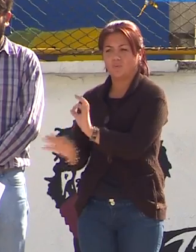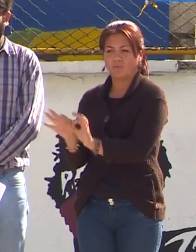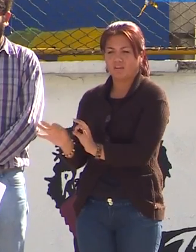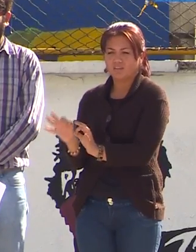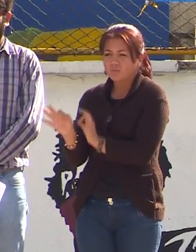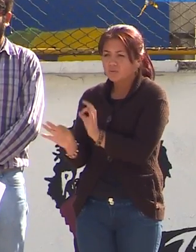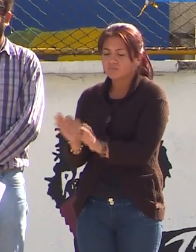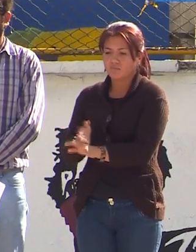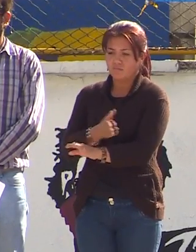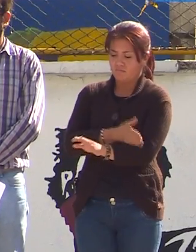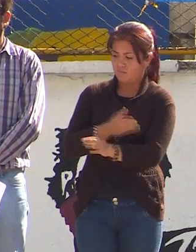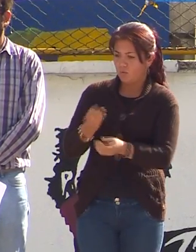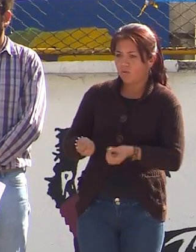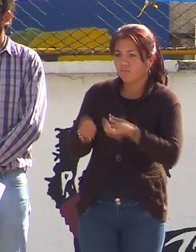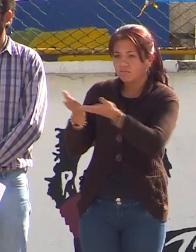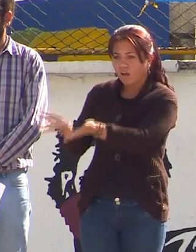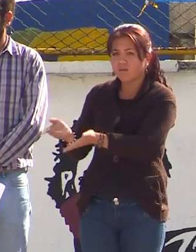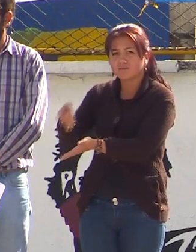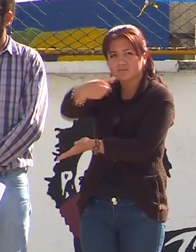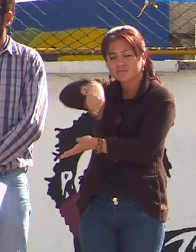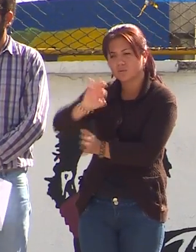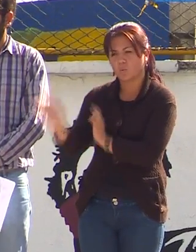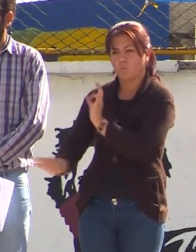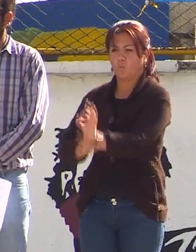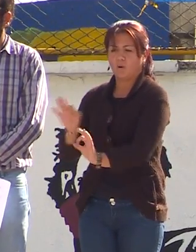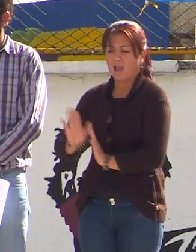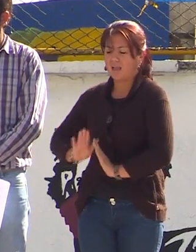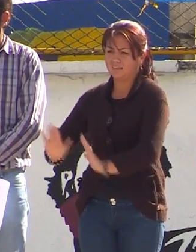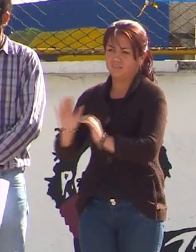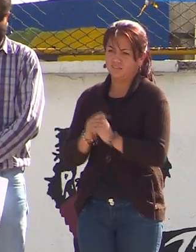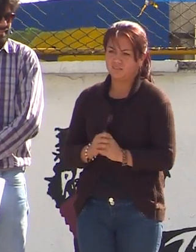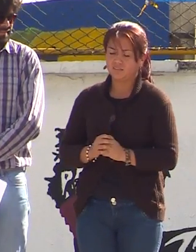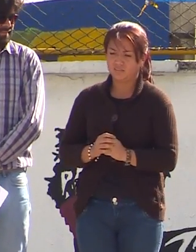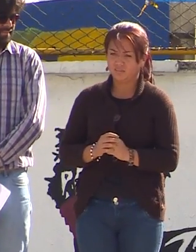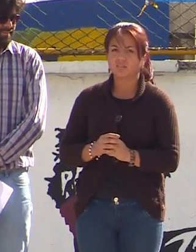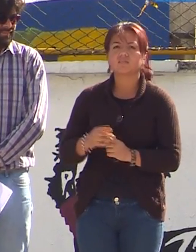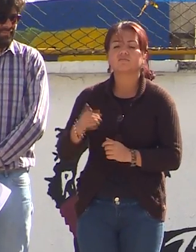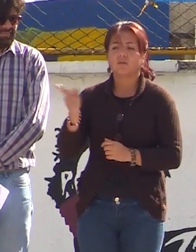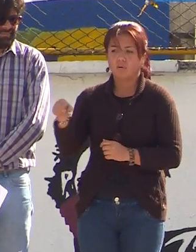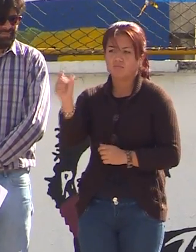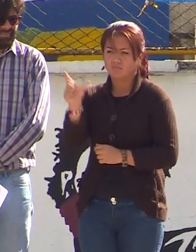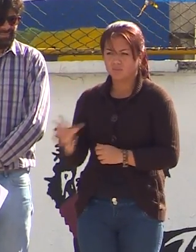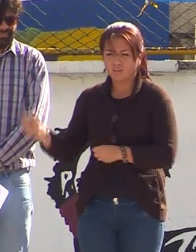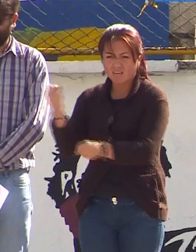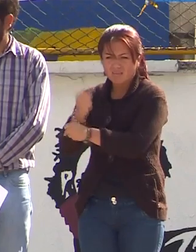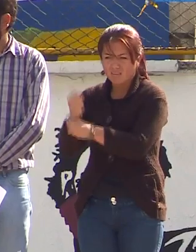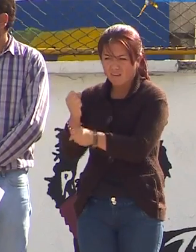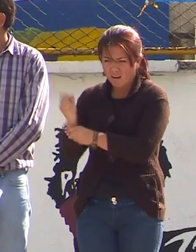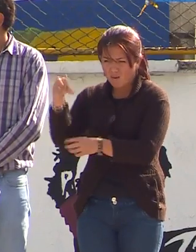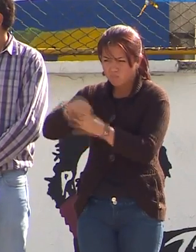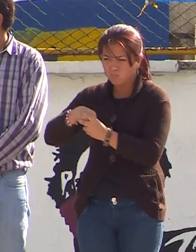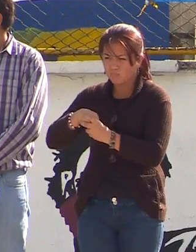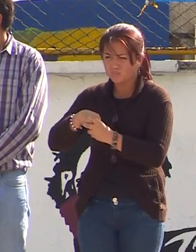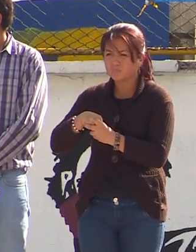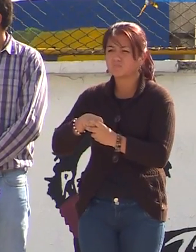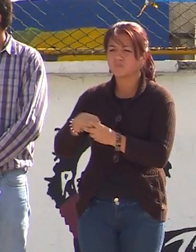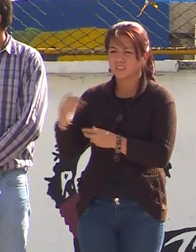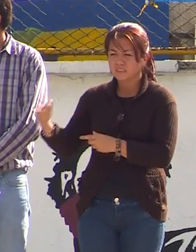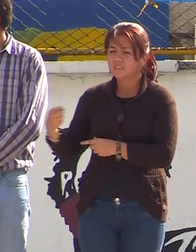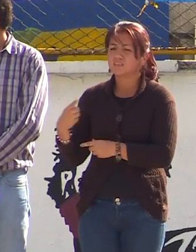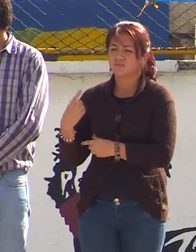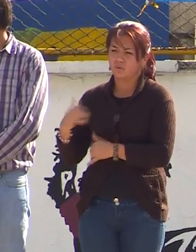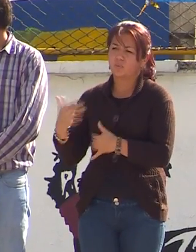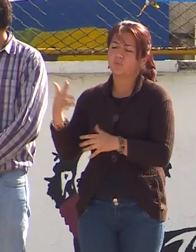lo entregamos. Nuestros trabajadores acometieron la obra con esmero y